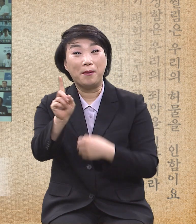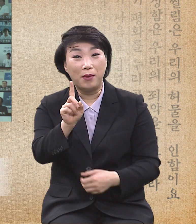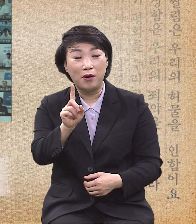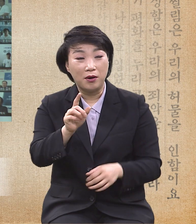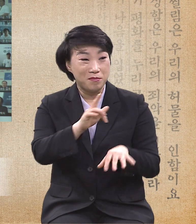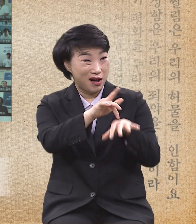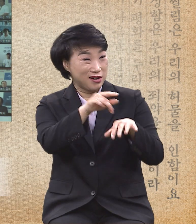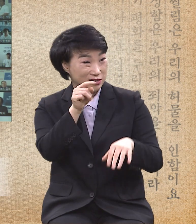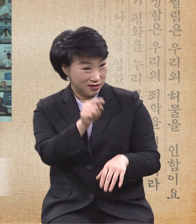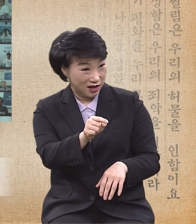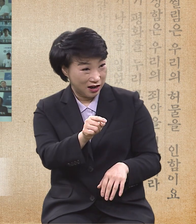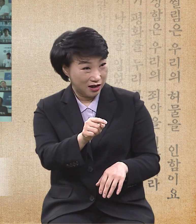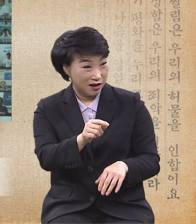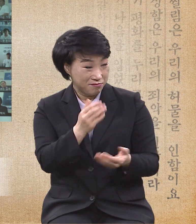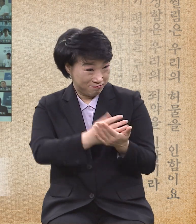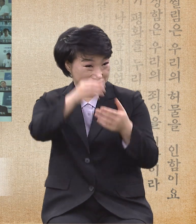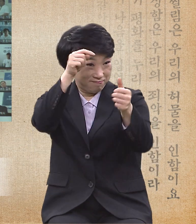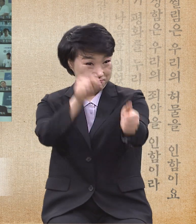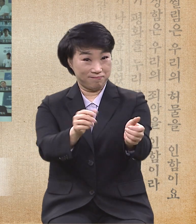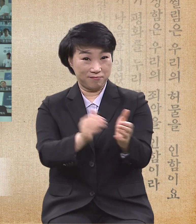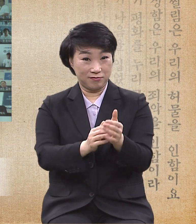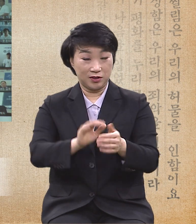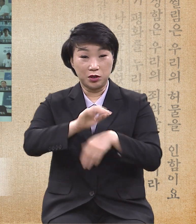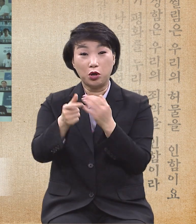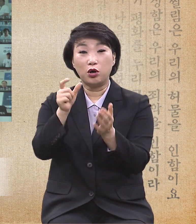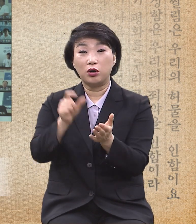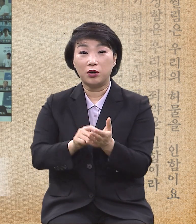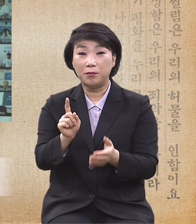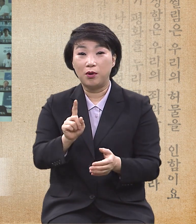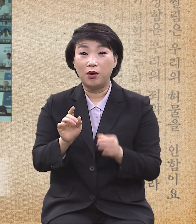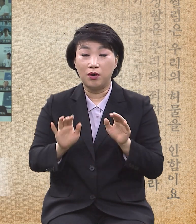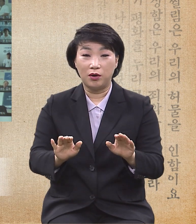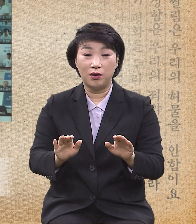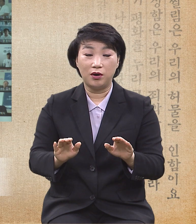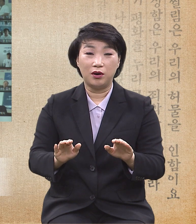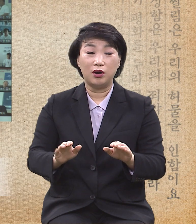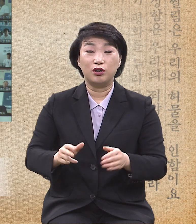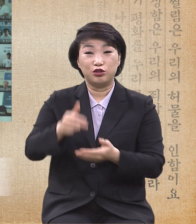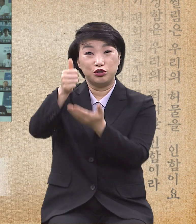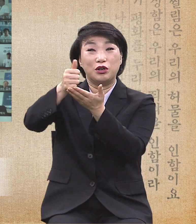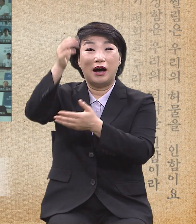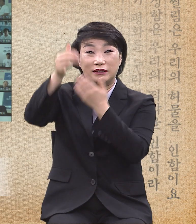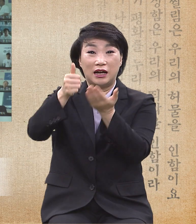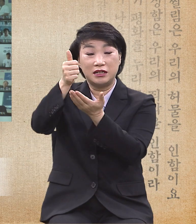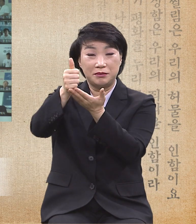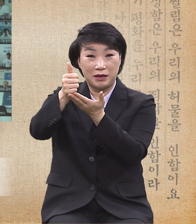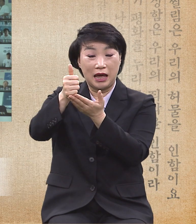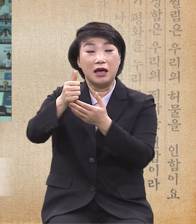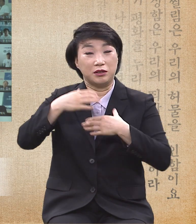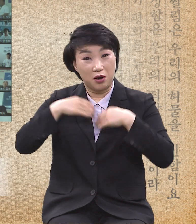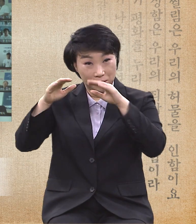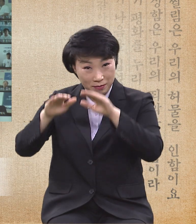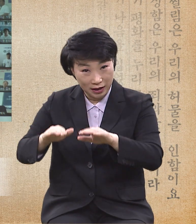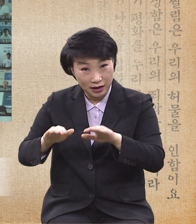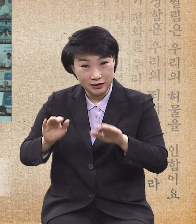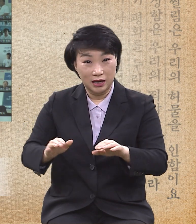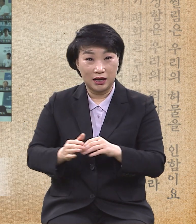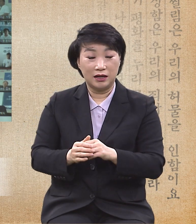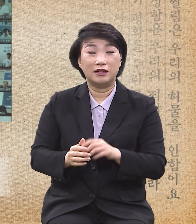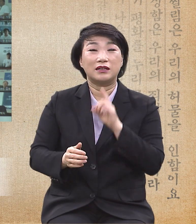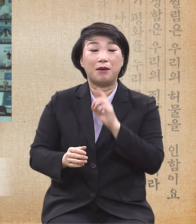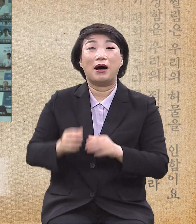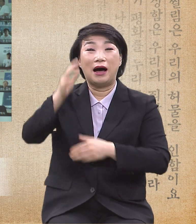말씀하시되 사단아 물러가라. 기록되었을 때 주 너희 하나님께